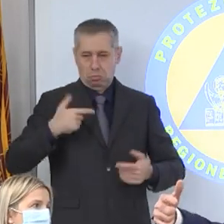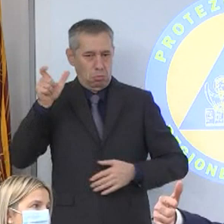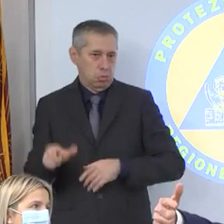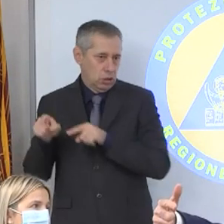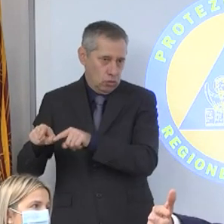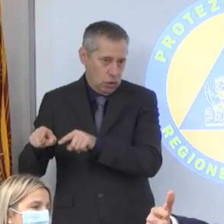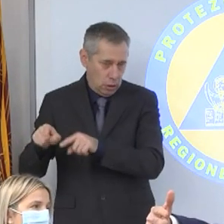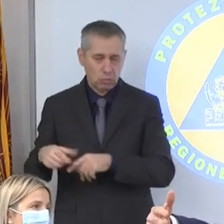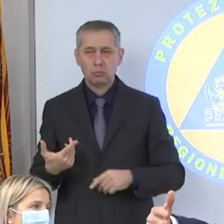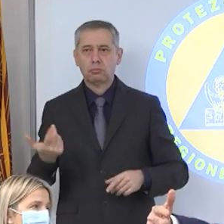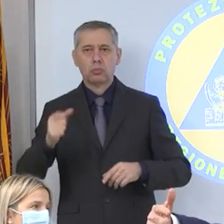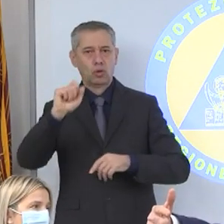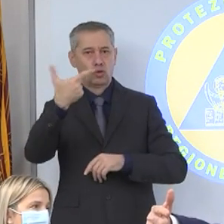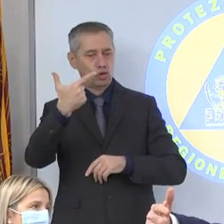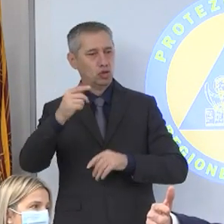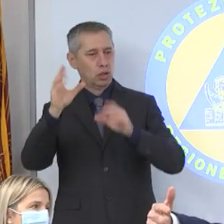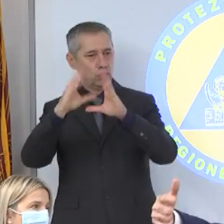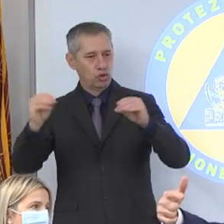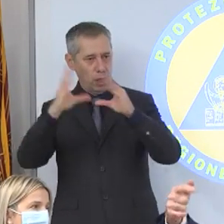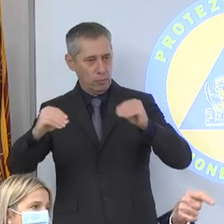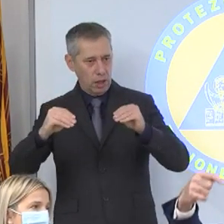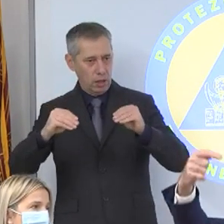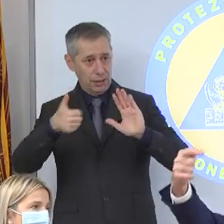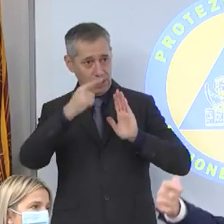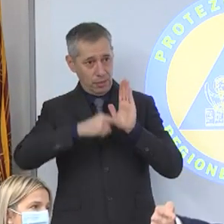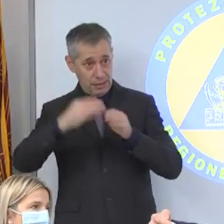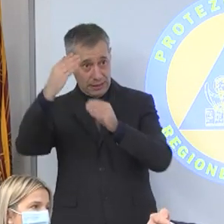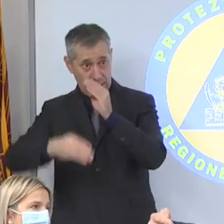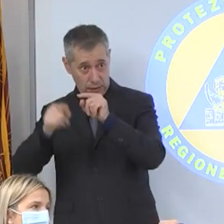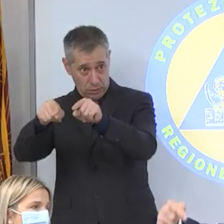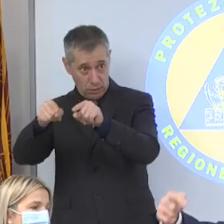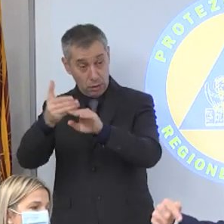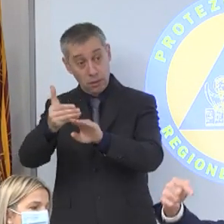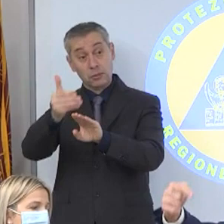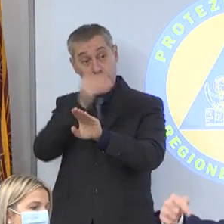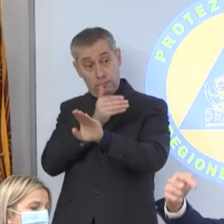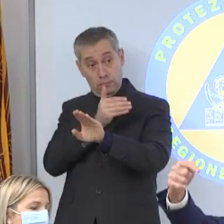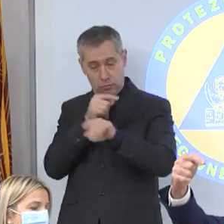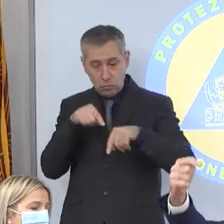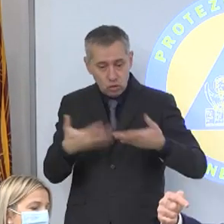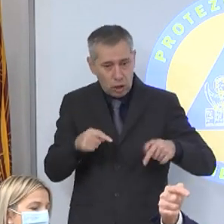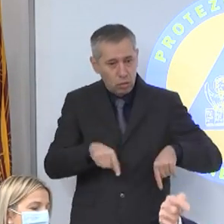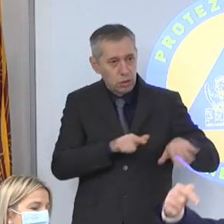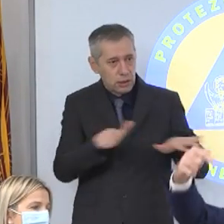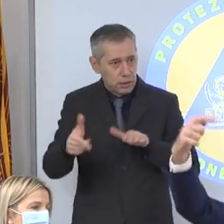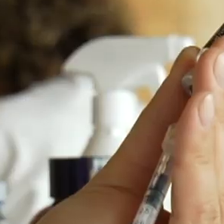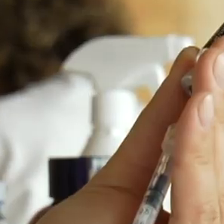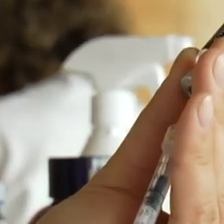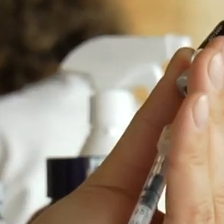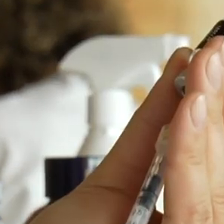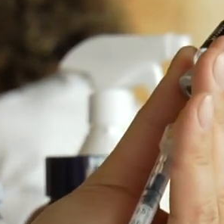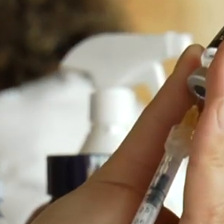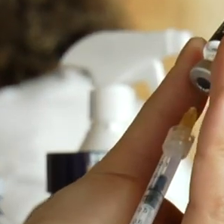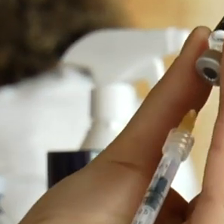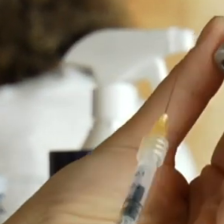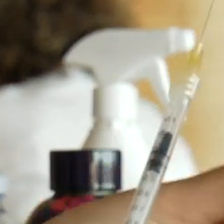di dicembre. L'idea è quella di poter entrare in settimana, di prenotarmi un appuntamento dal 12 dicembre